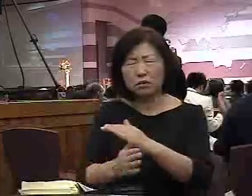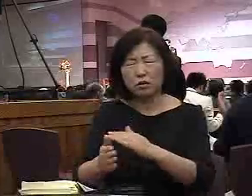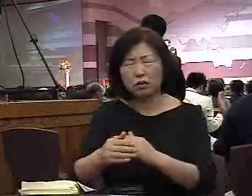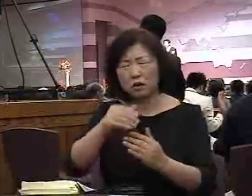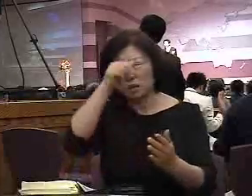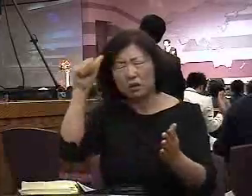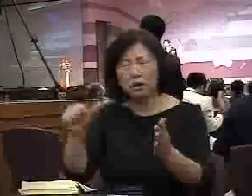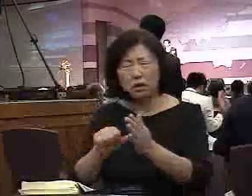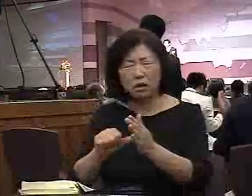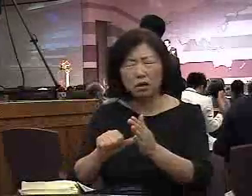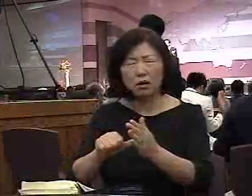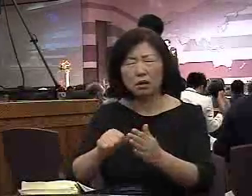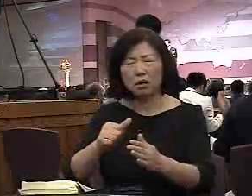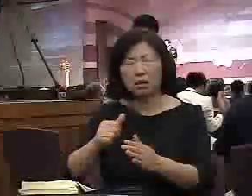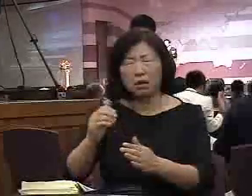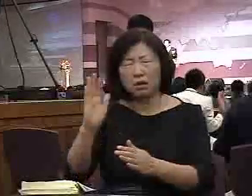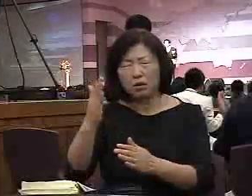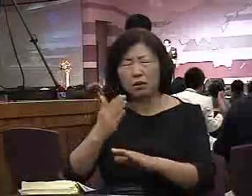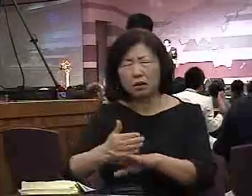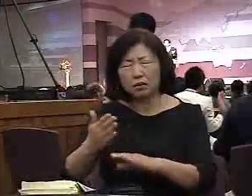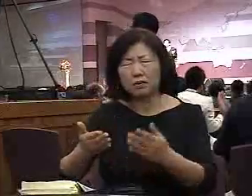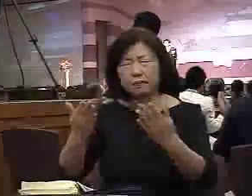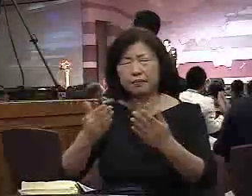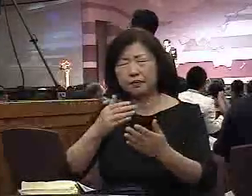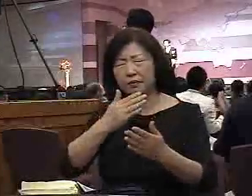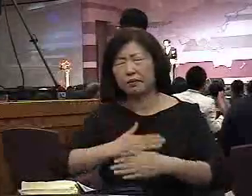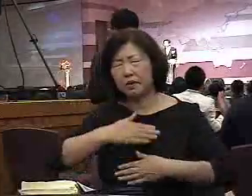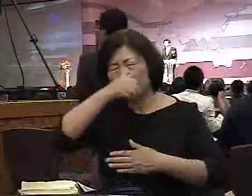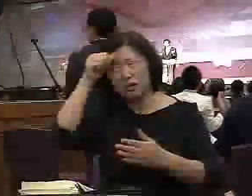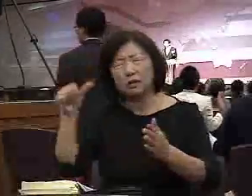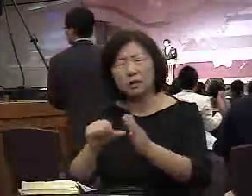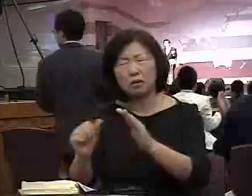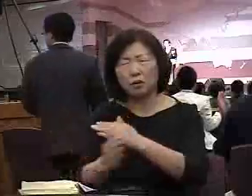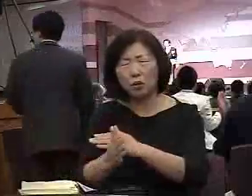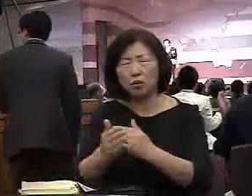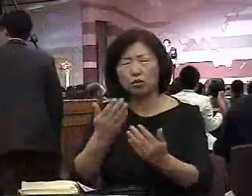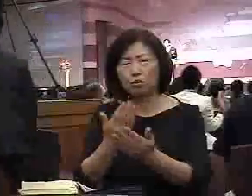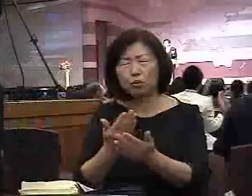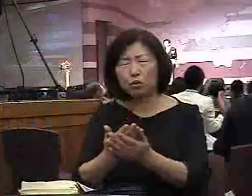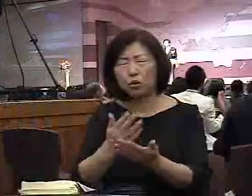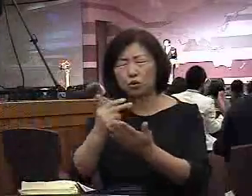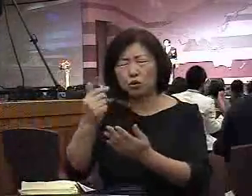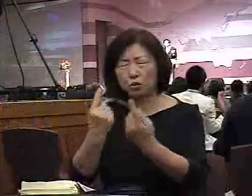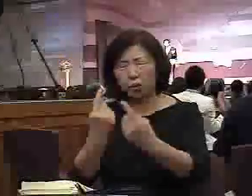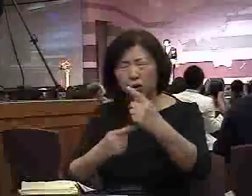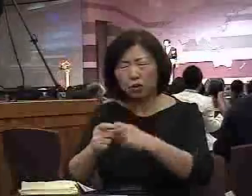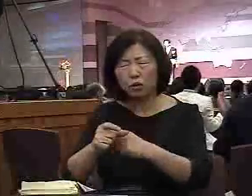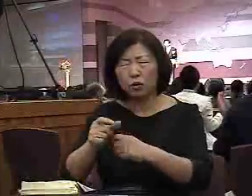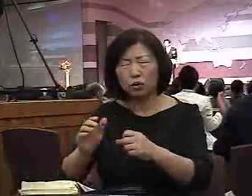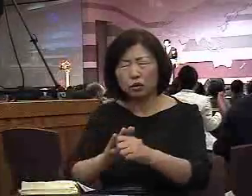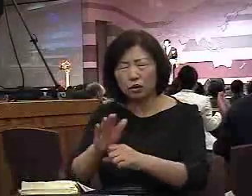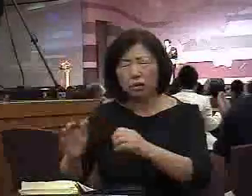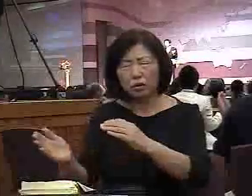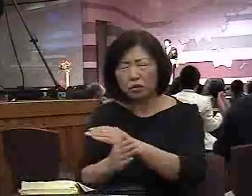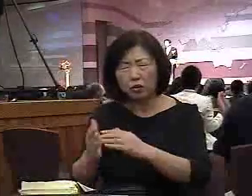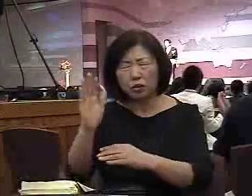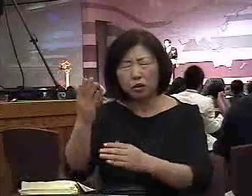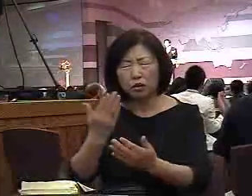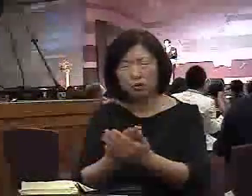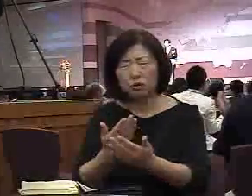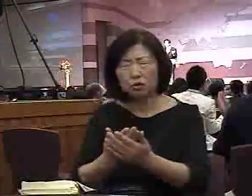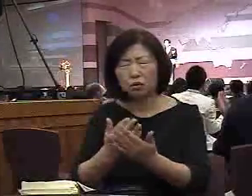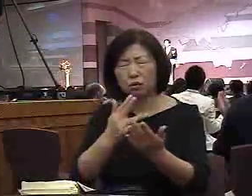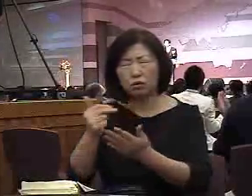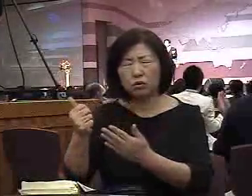깨닫게 하심을 감사합니다. 하나님, 내 인생을 비워 주시옵소서. 주님보다 더 사랑하는 것 다 비우게 하여 주시옵소서.